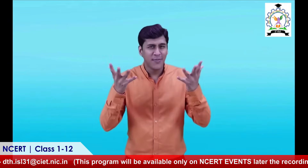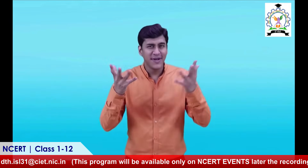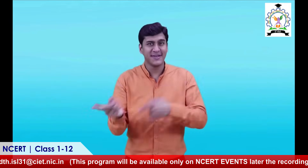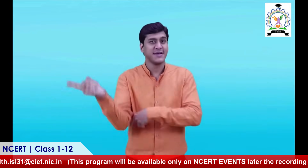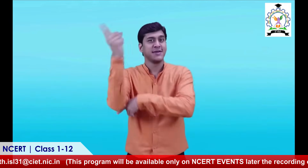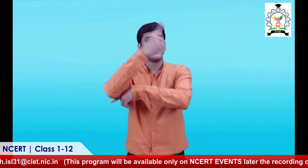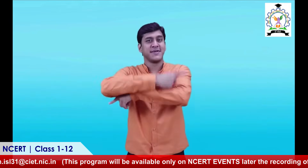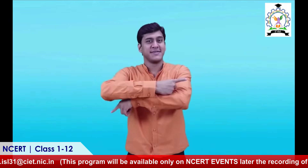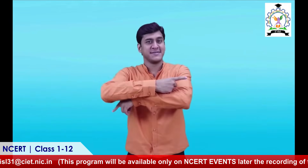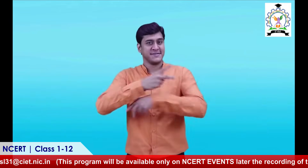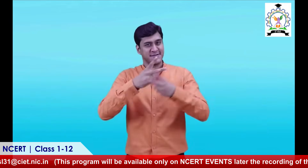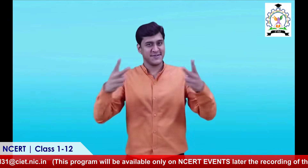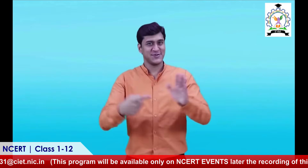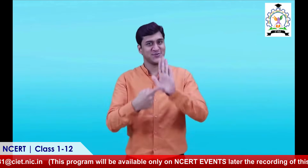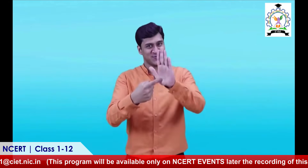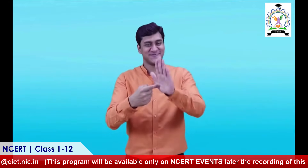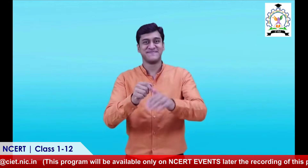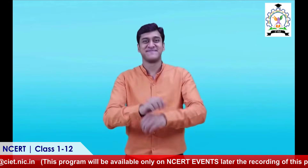विषय, दिनों के नाम।